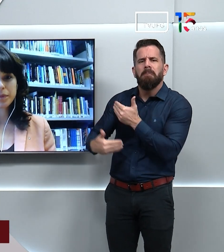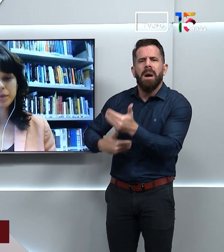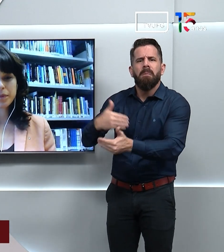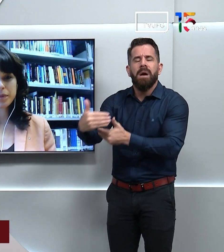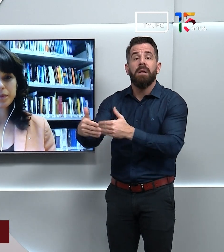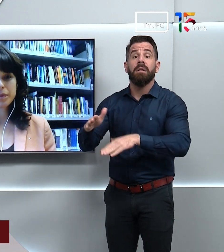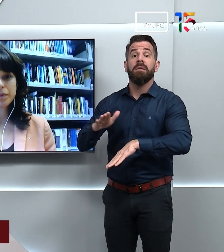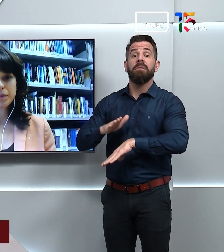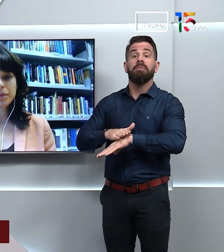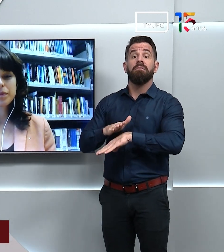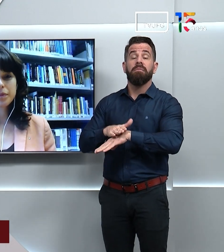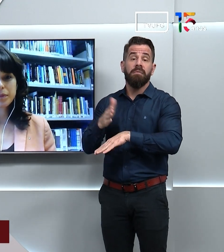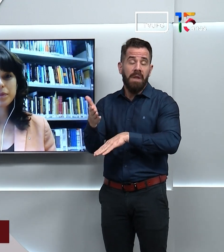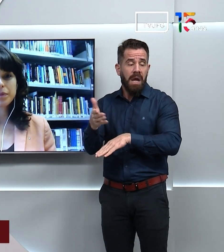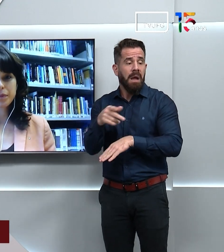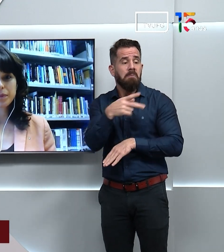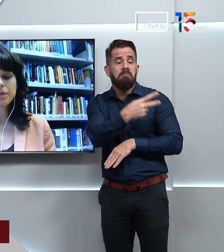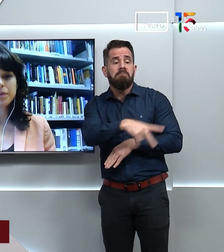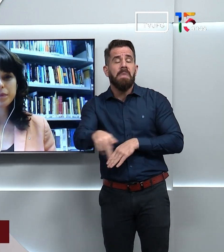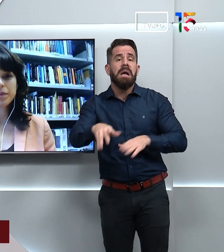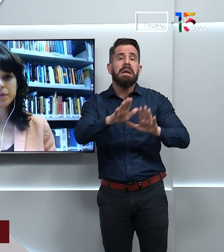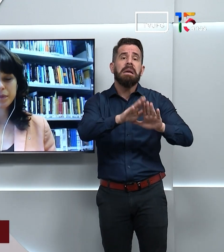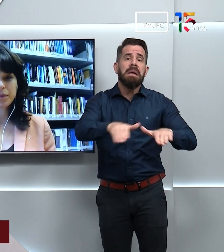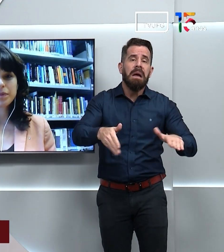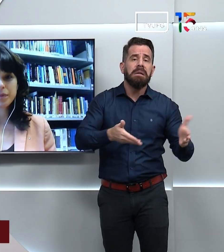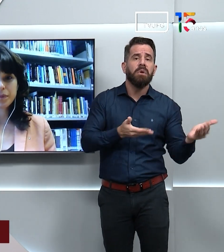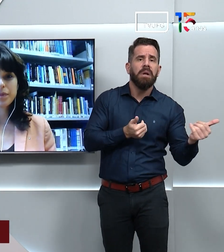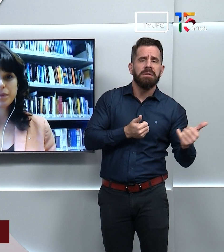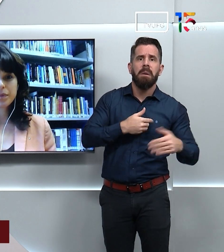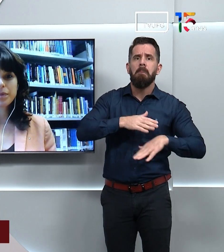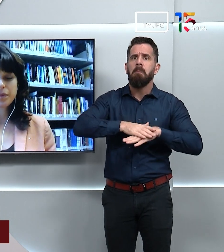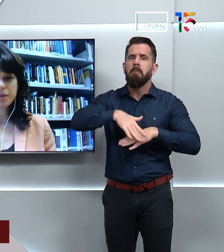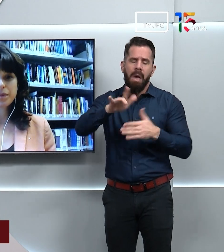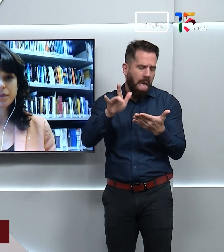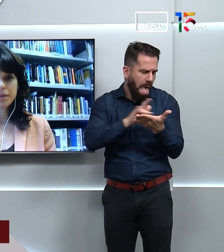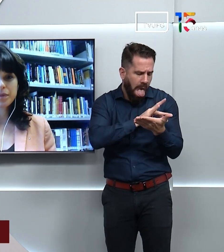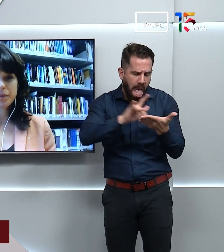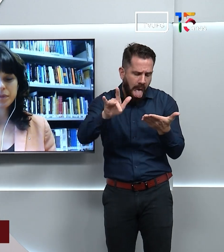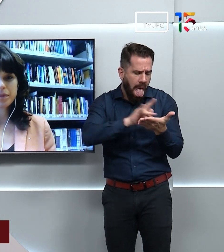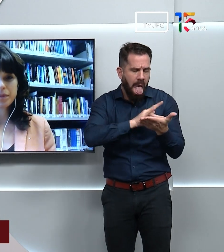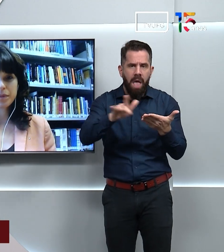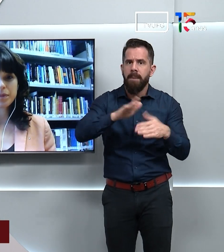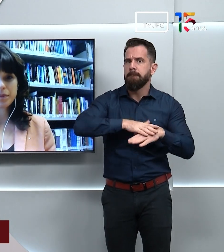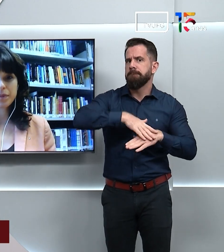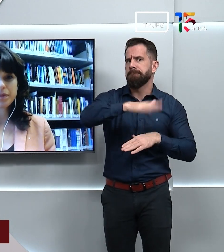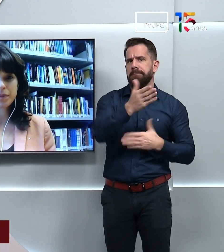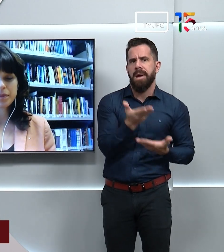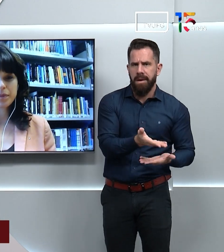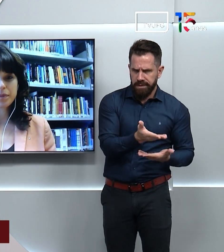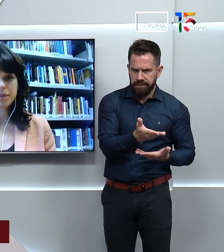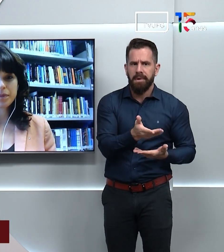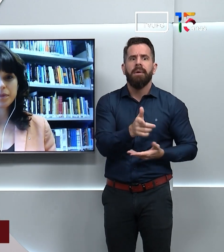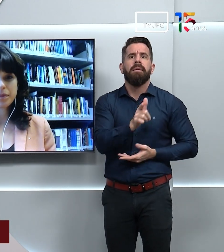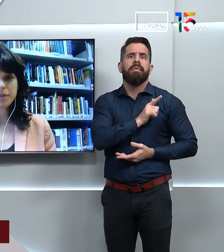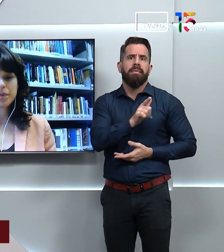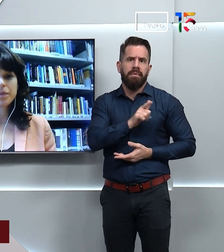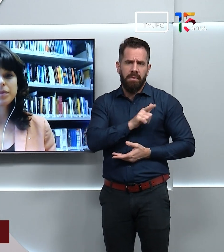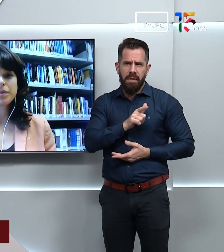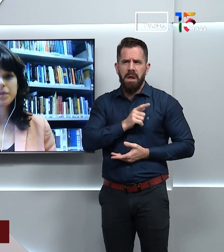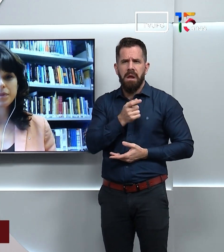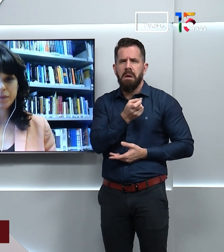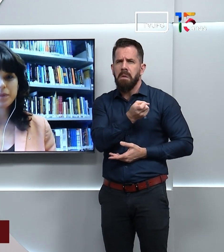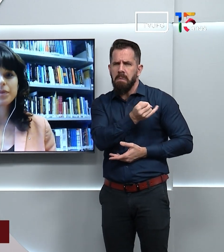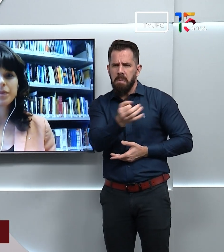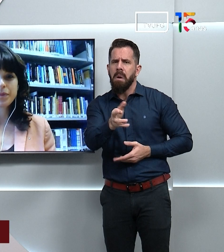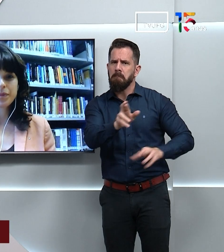tempo, né? Qual o tempo que essas crianças e adolescentes gastam em redes sociais. A gente já disse aqui que a maior parte respondeu que usa todos os dias ou quase